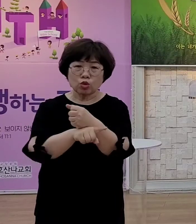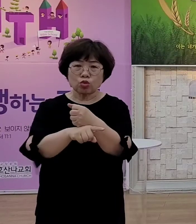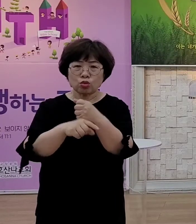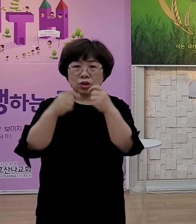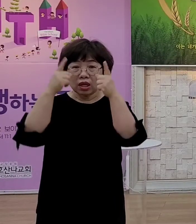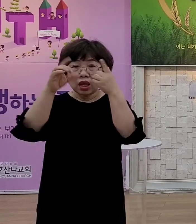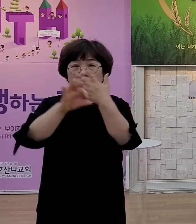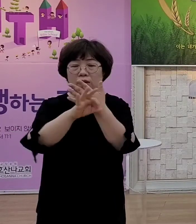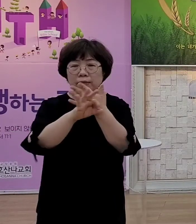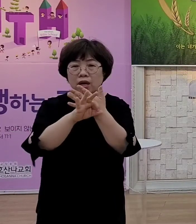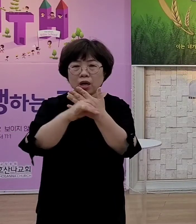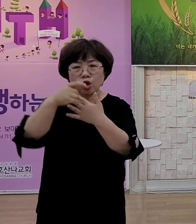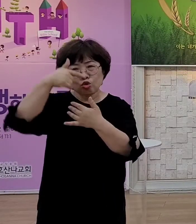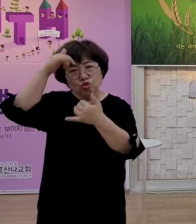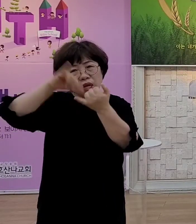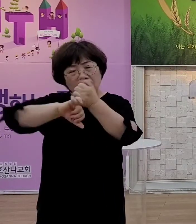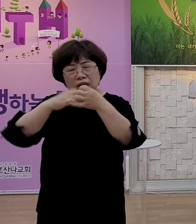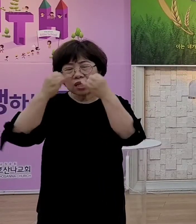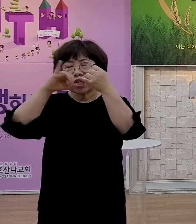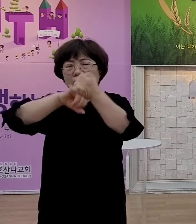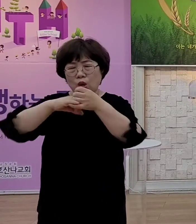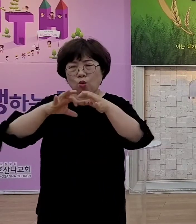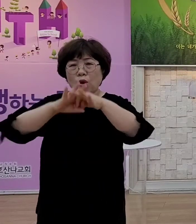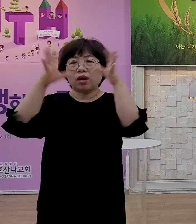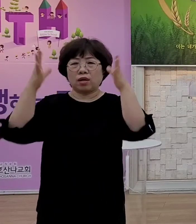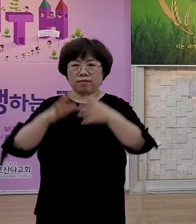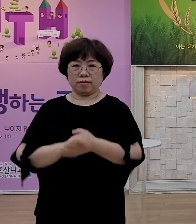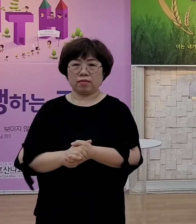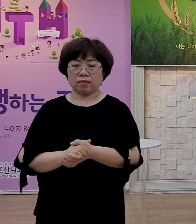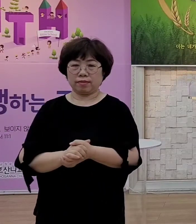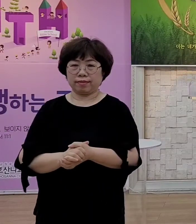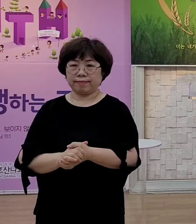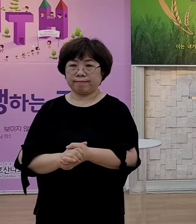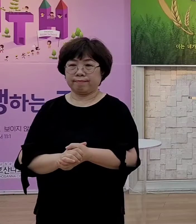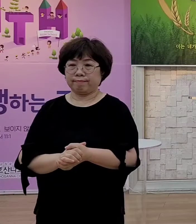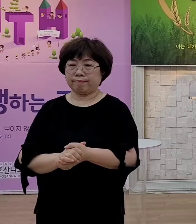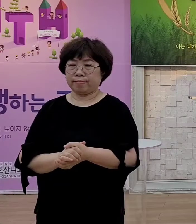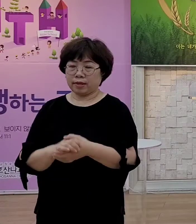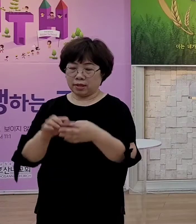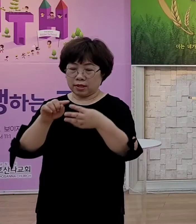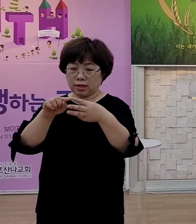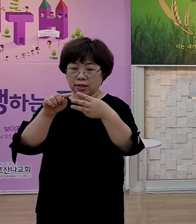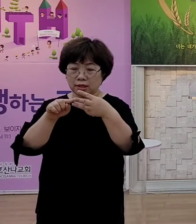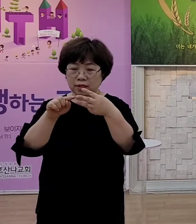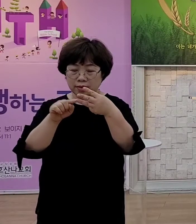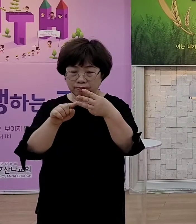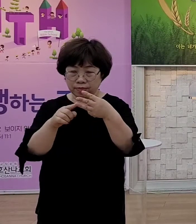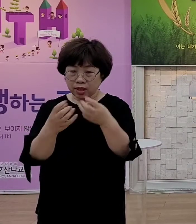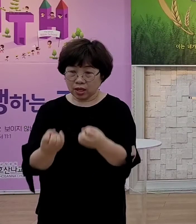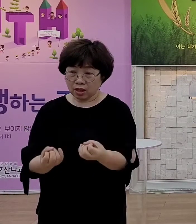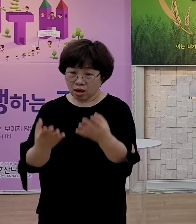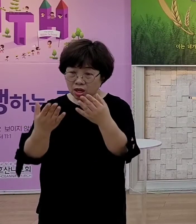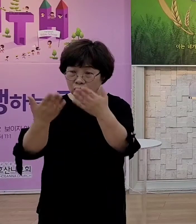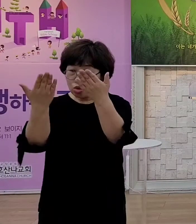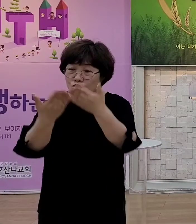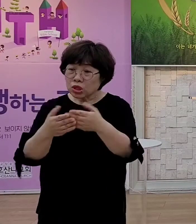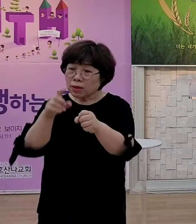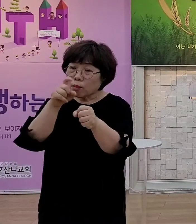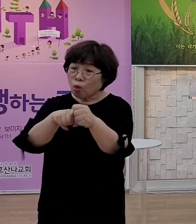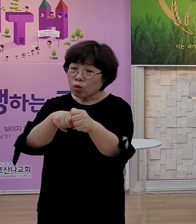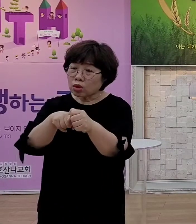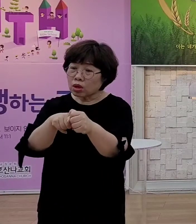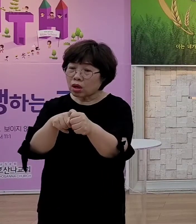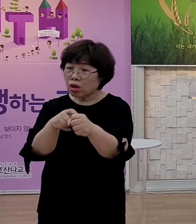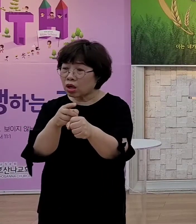것을 발견하게 됩니다. 무슨 말이냐면 이 3대 절기를 주신 목적은